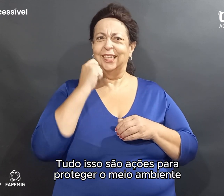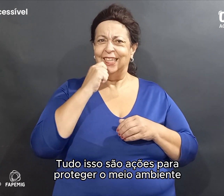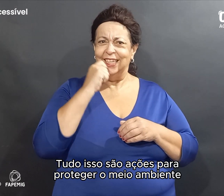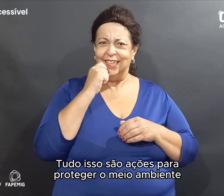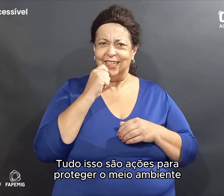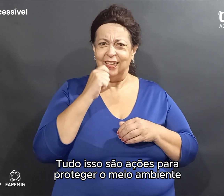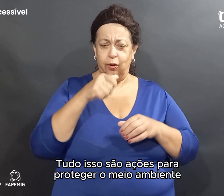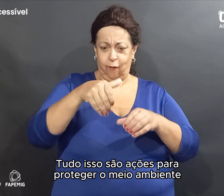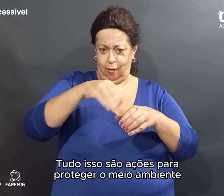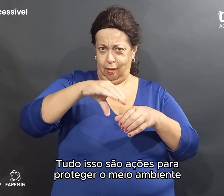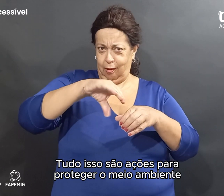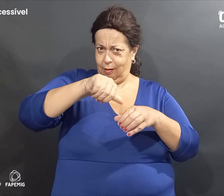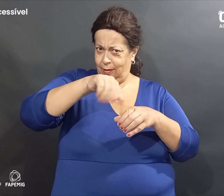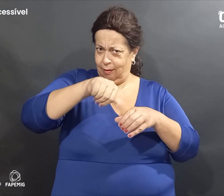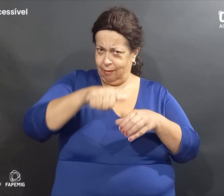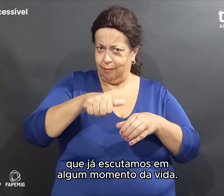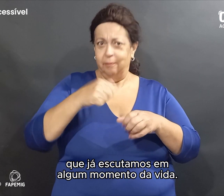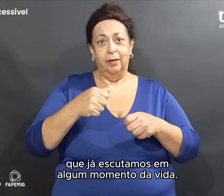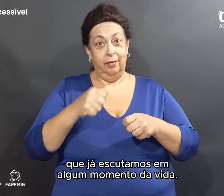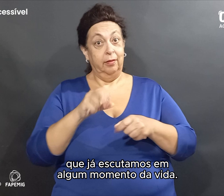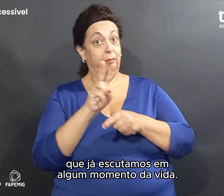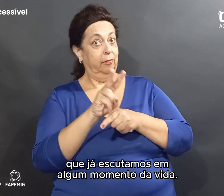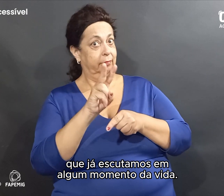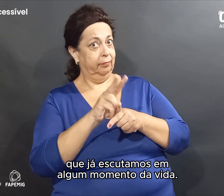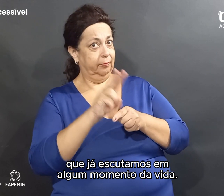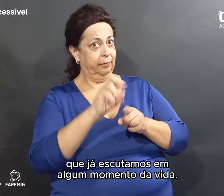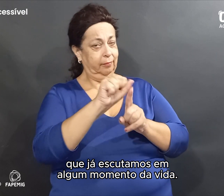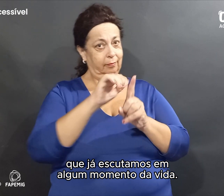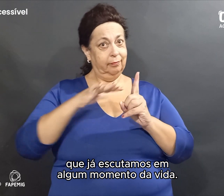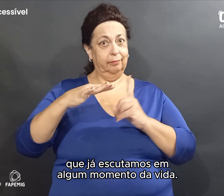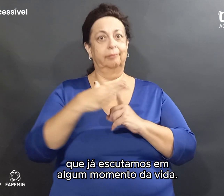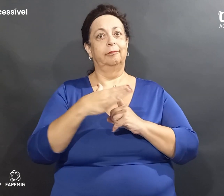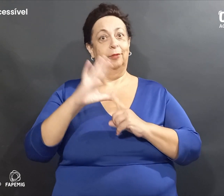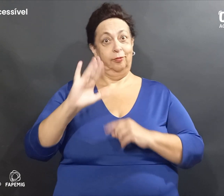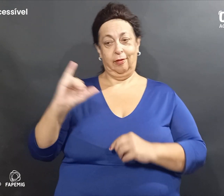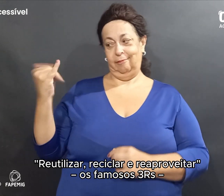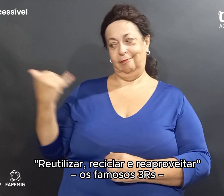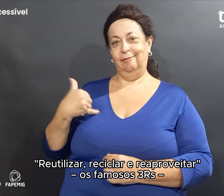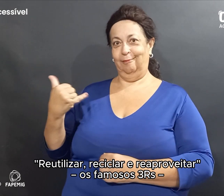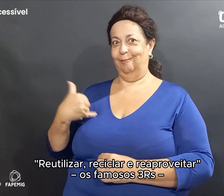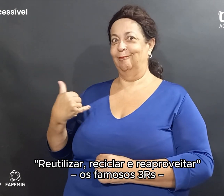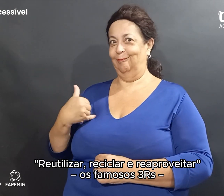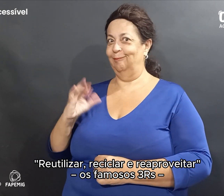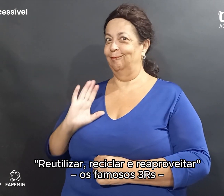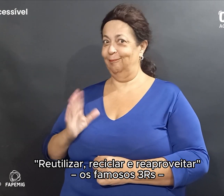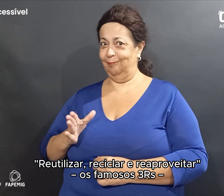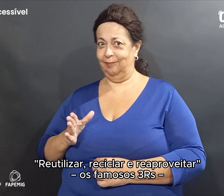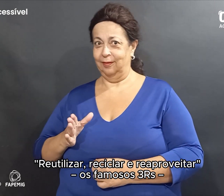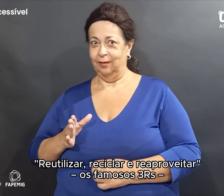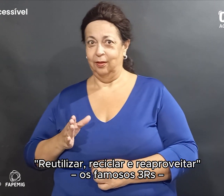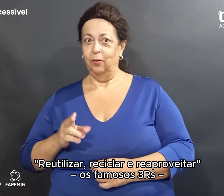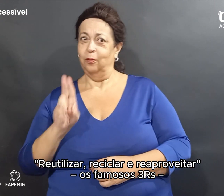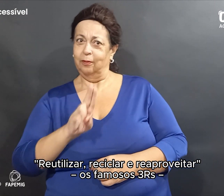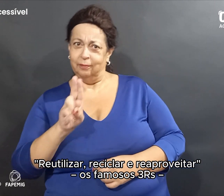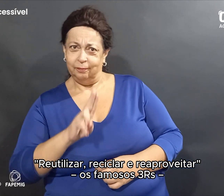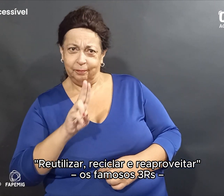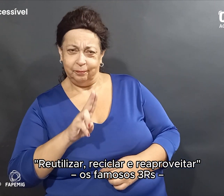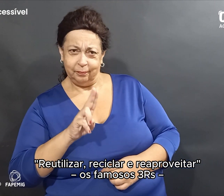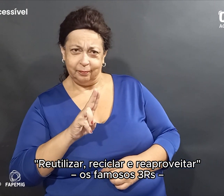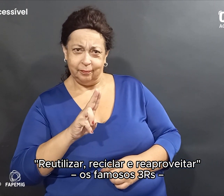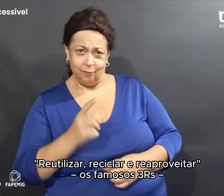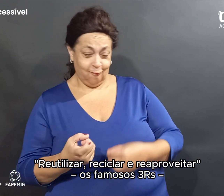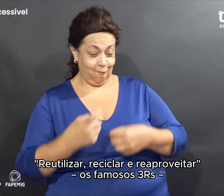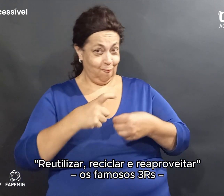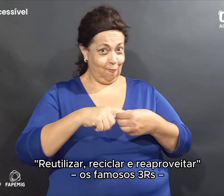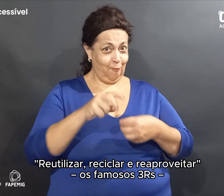ações para proteger o meio ambiente que já escutamos em algum momento da vida. Reutilizar, reciclar e